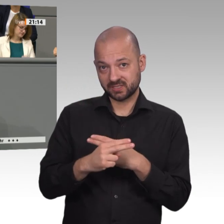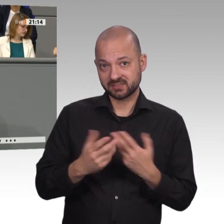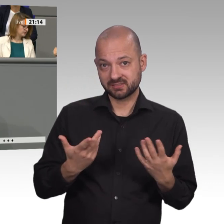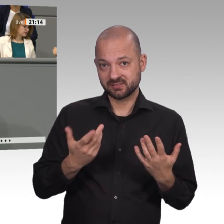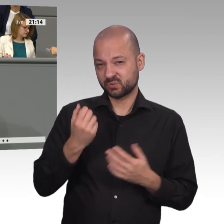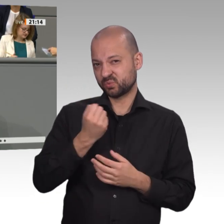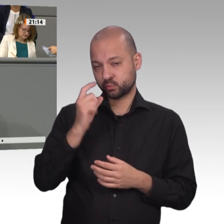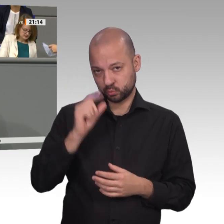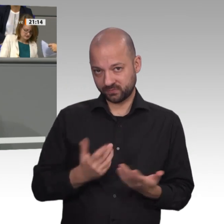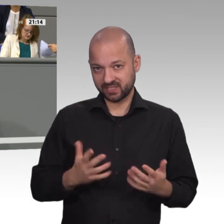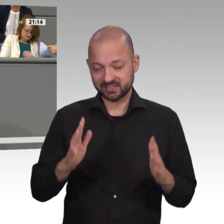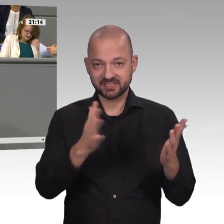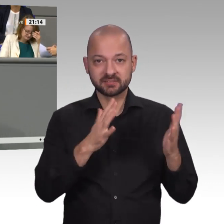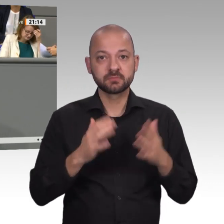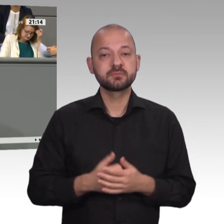zur UNBRK.